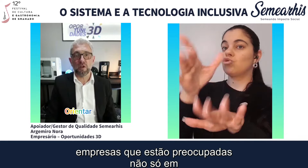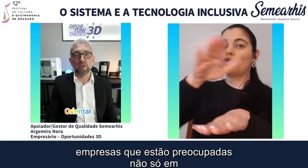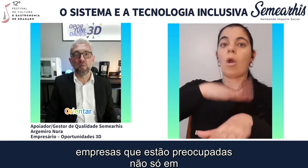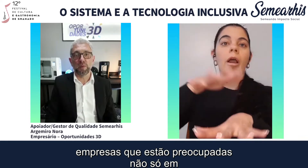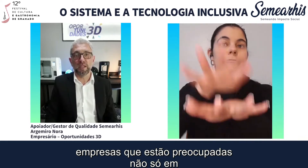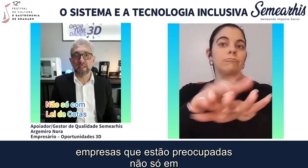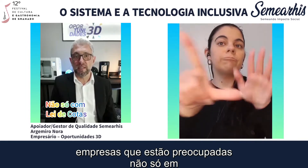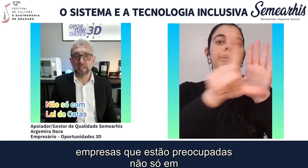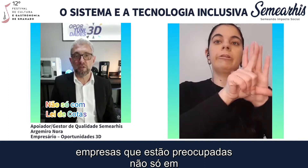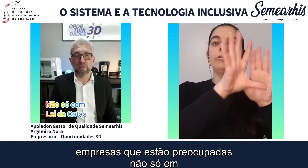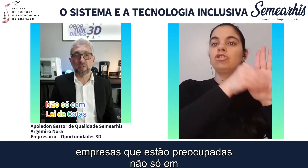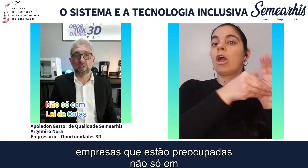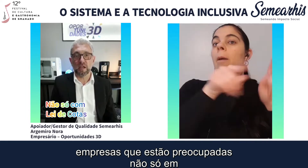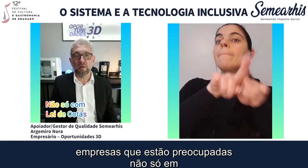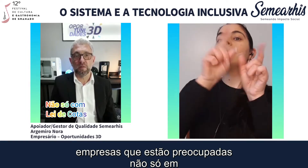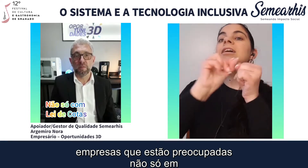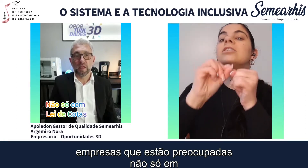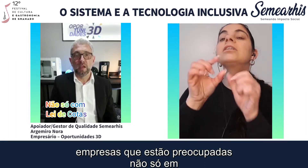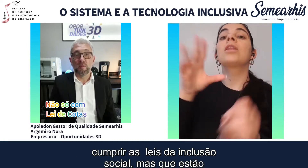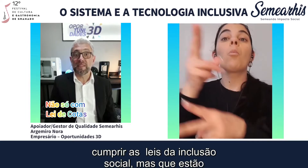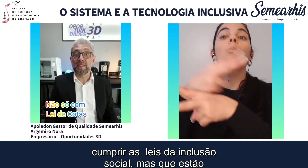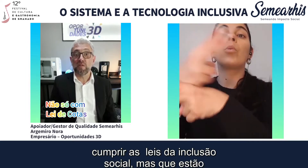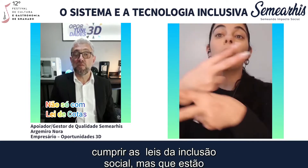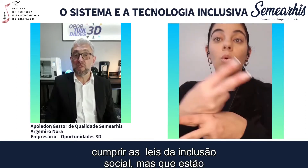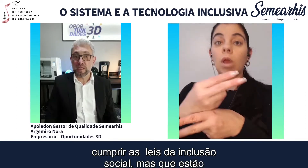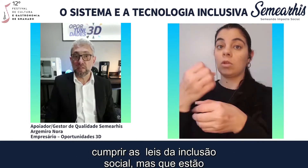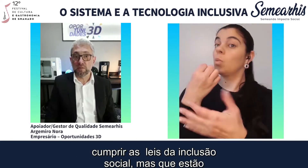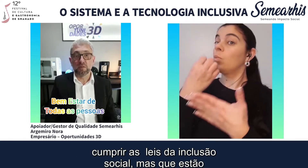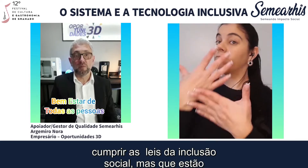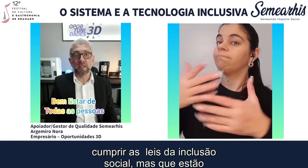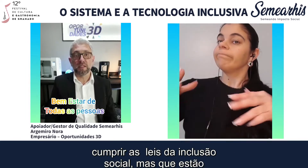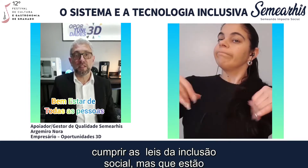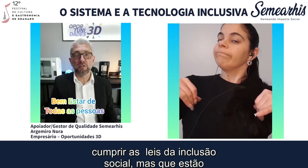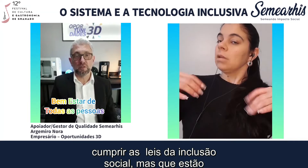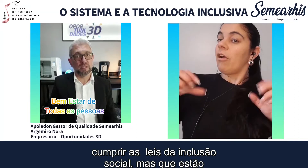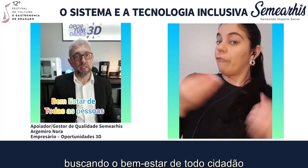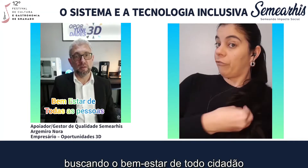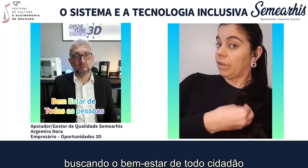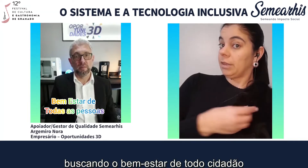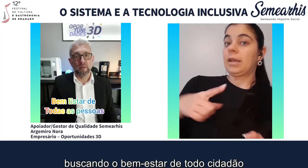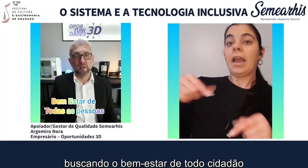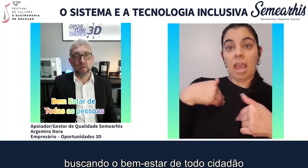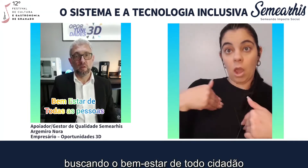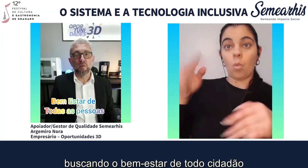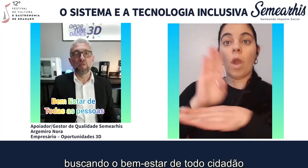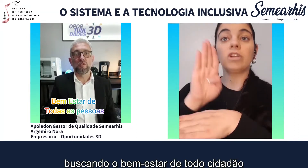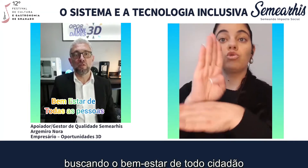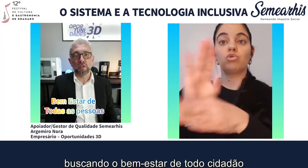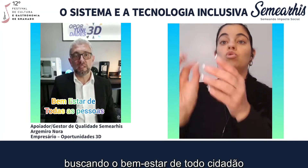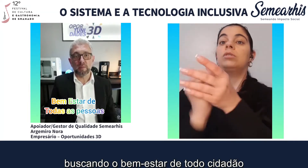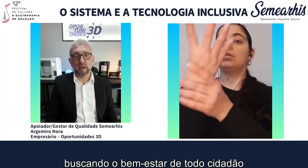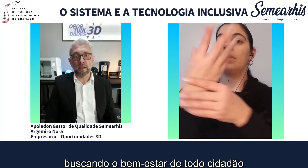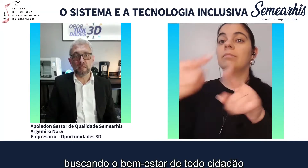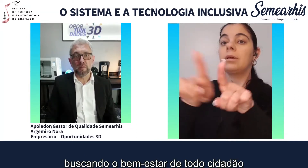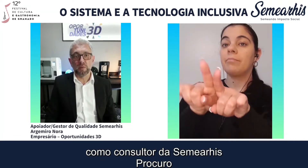não só em cumprir as leis de inclusão social, mas que estão buscando o bem-estar de todo cidadão. Como consultor